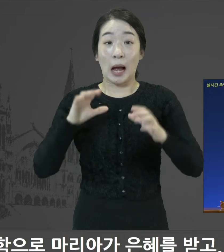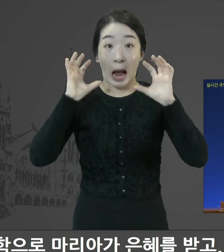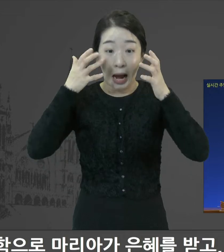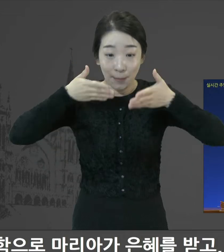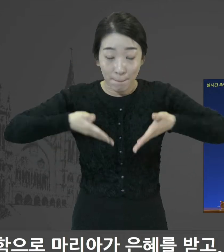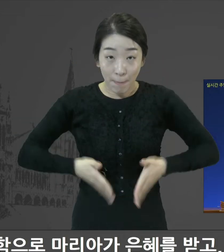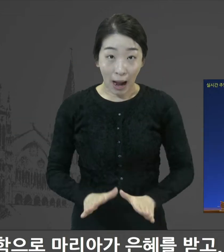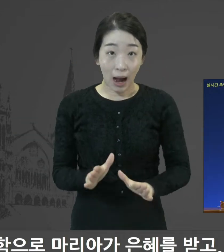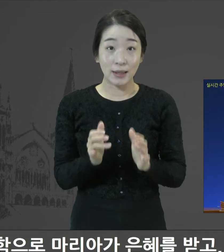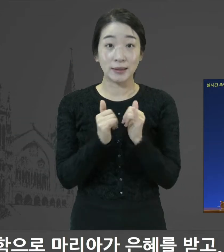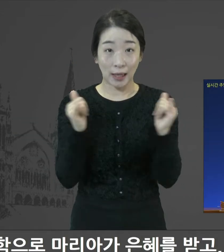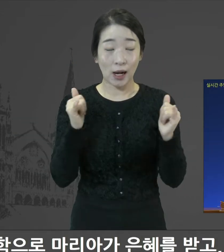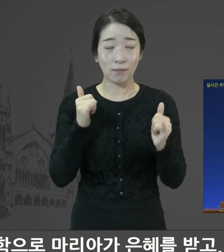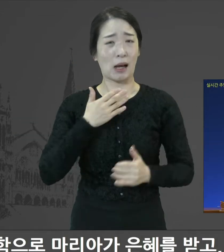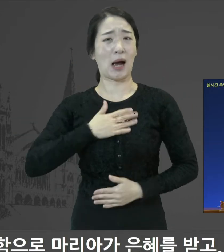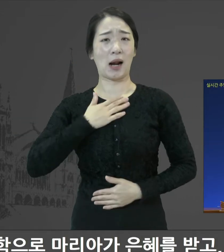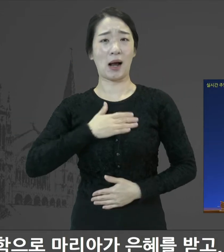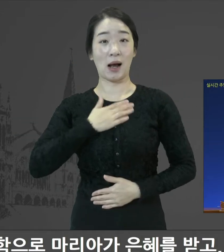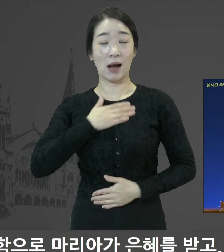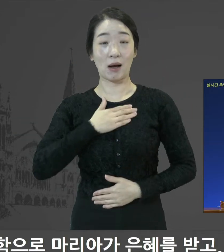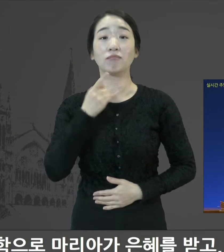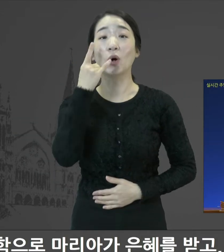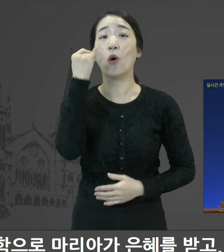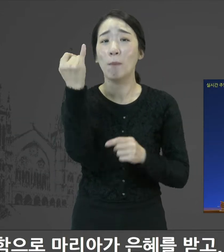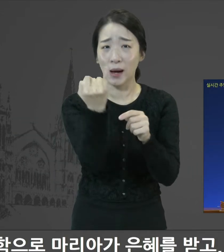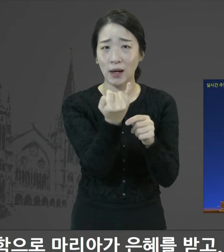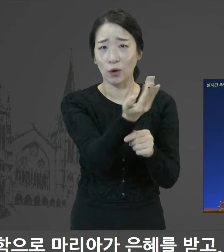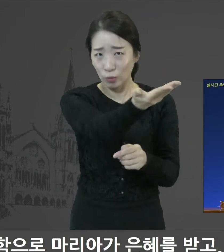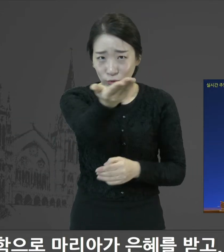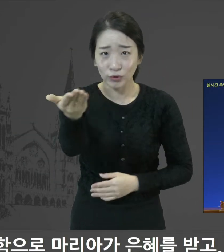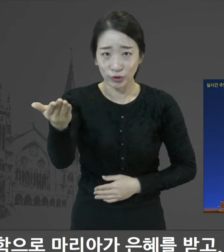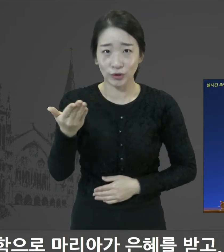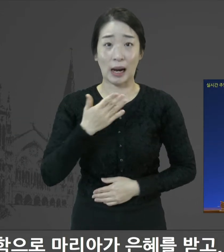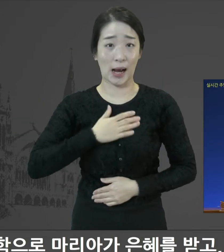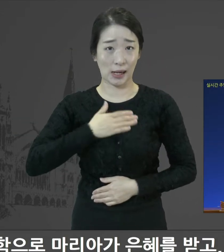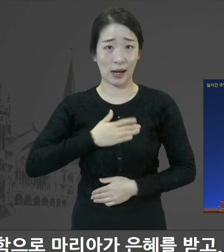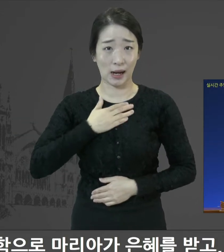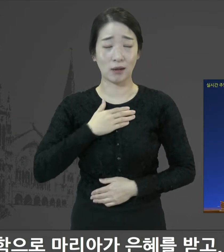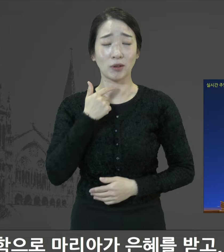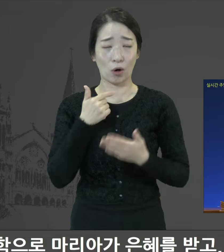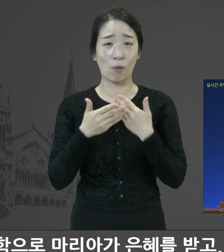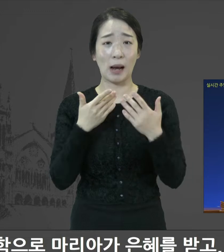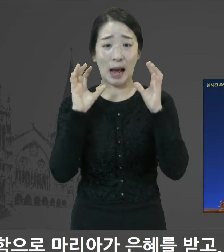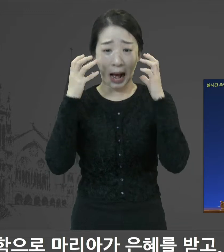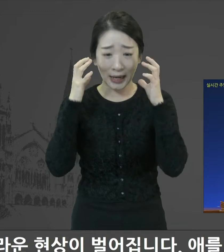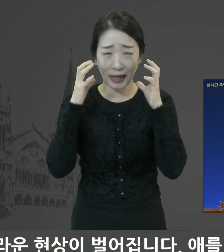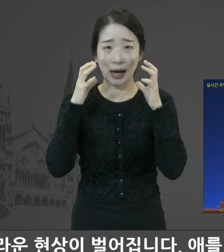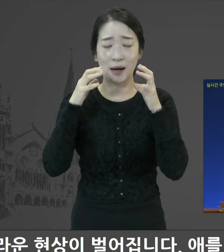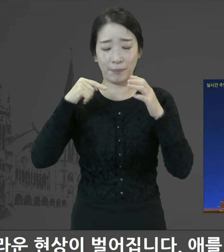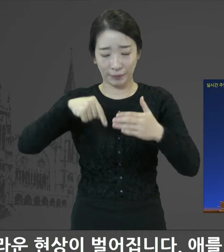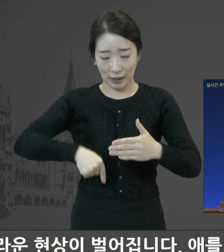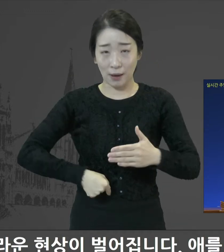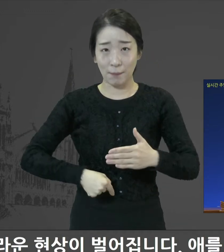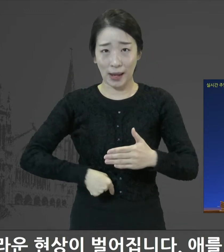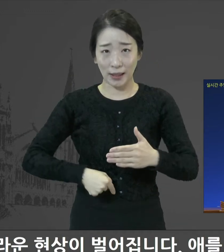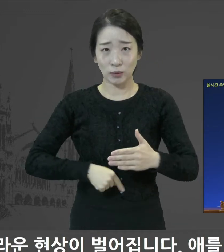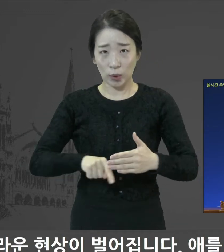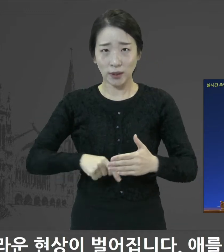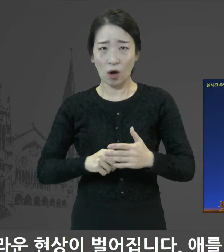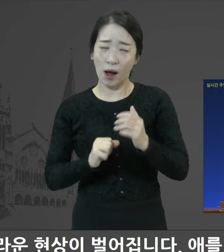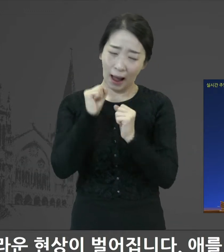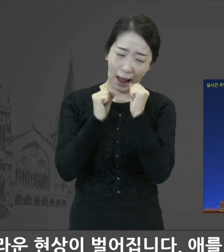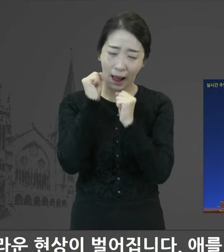낳으신 분들, 우리 여자분들 엄마 경험이 있으신 분들은 이 복중에서 애들이 막 그냥 발로 차고 뛰고